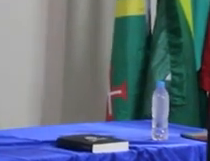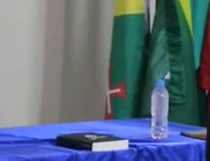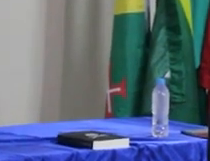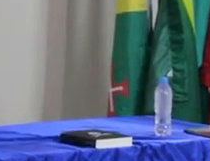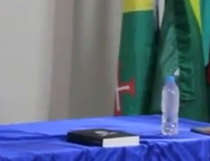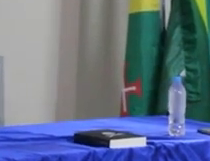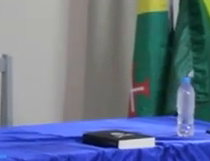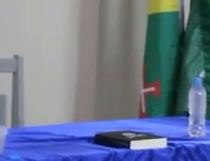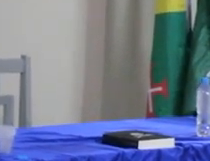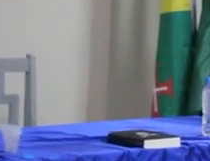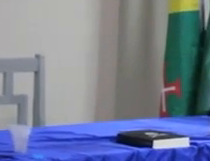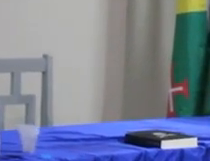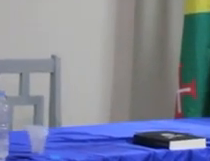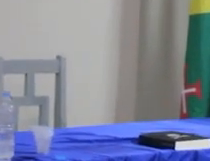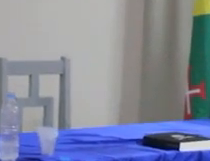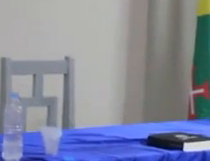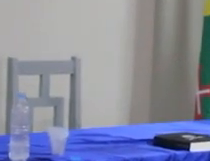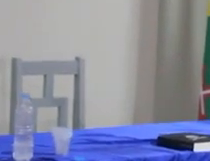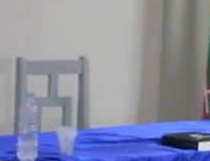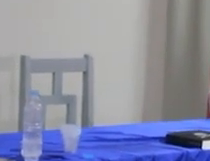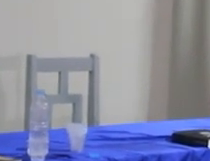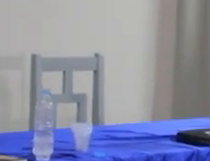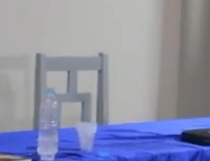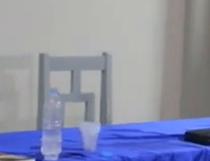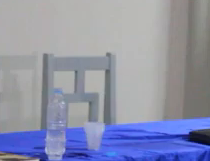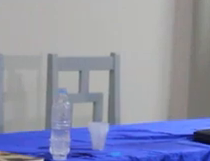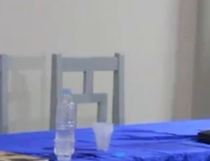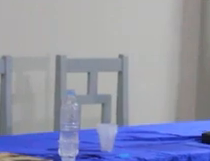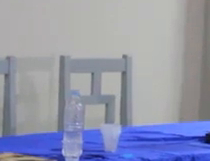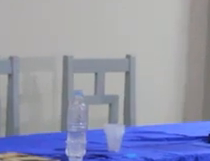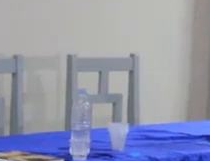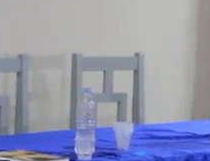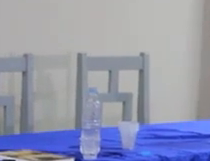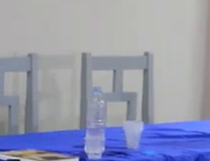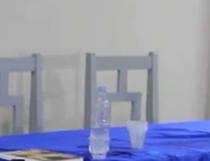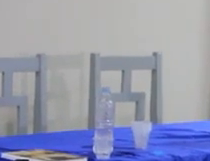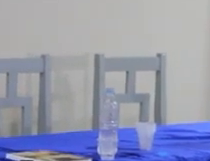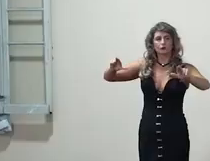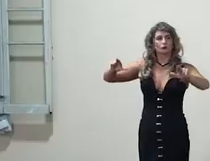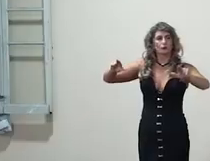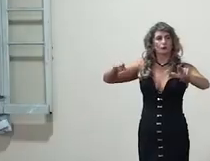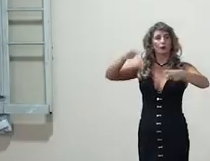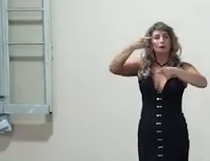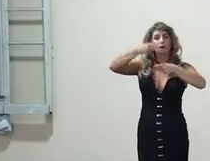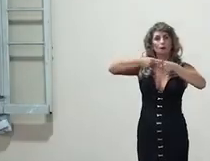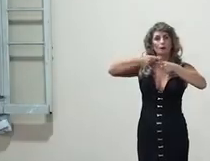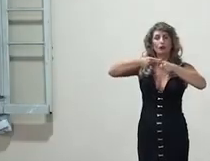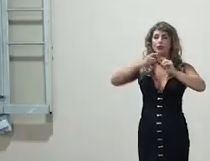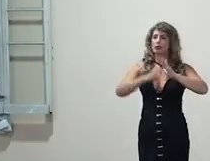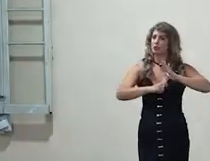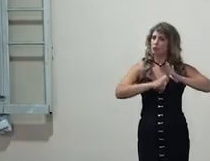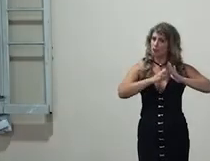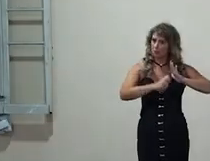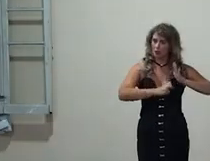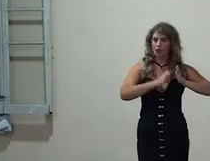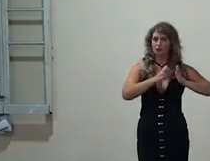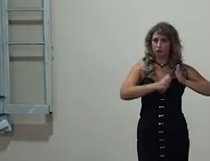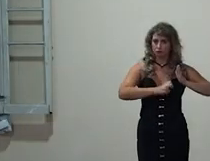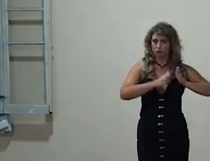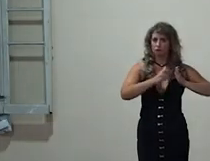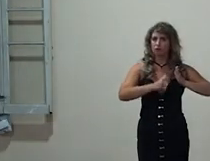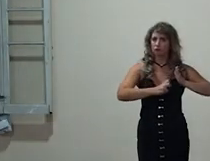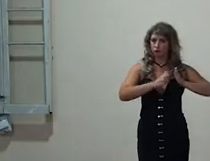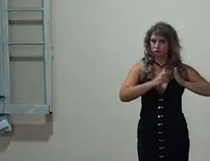link com embarcações e etc. Porque trem, gente, só pegando esse